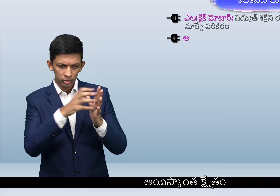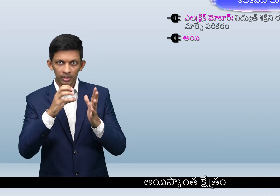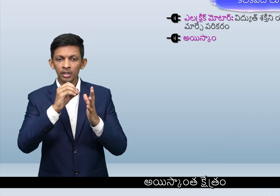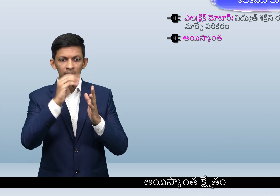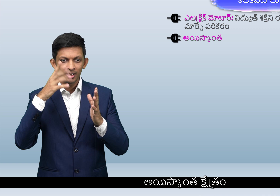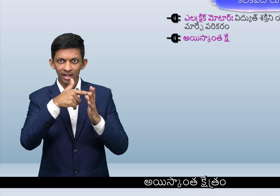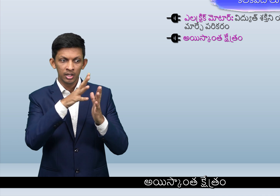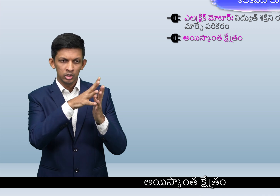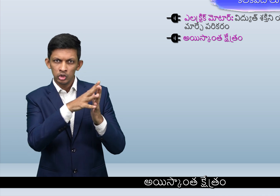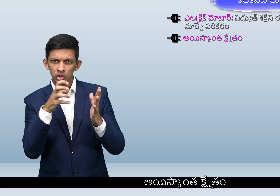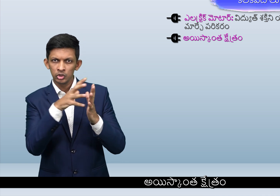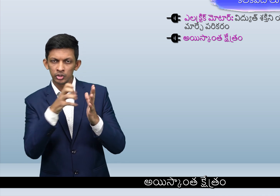అయస్కాంత క్షేత్రం.